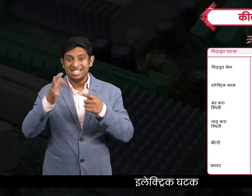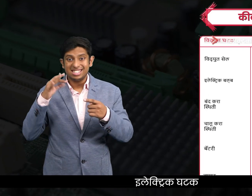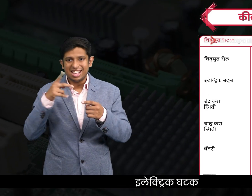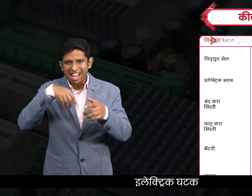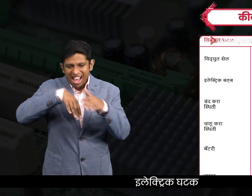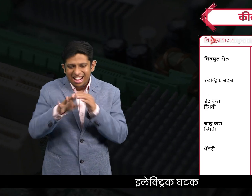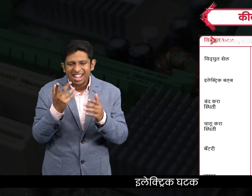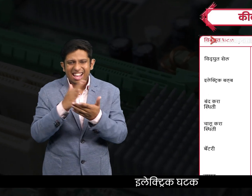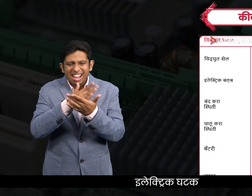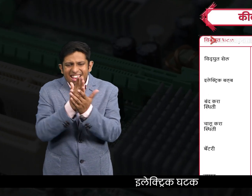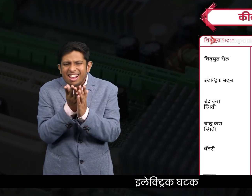विद्युत घटक.